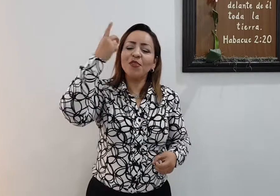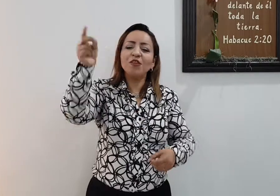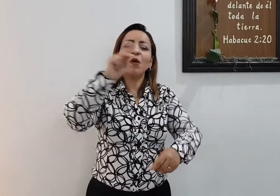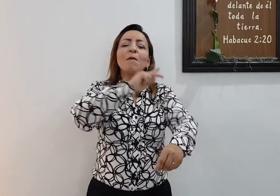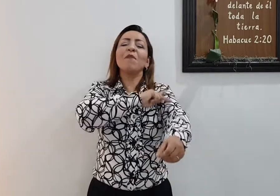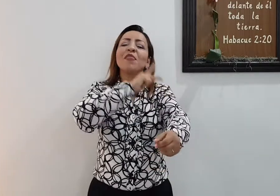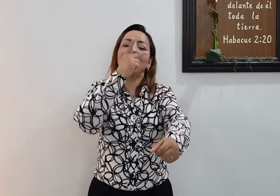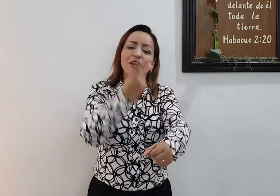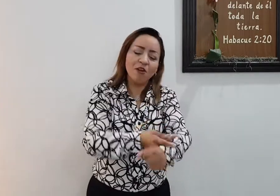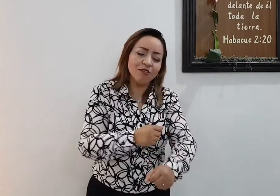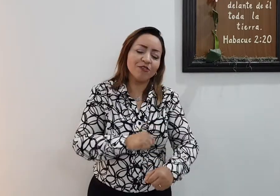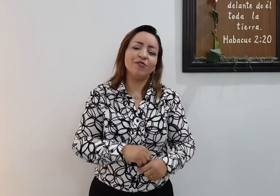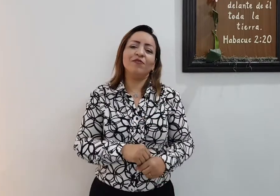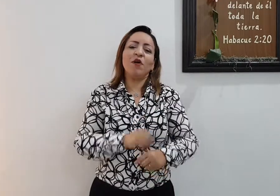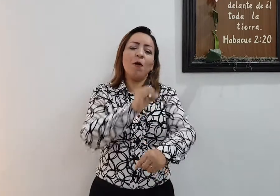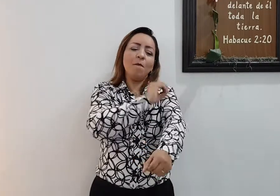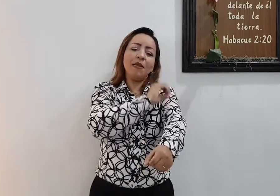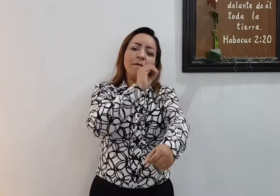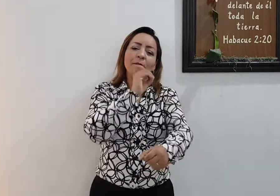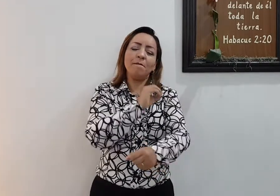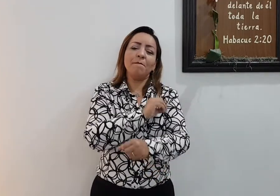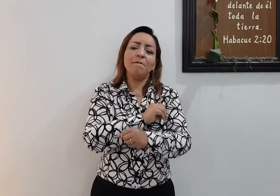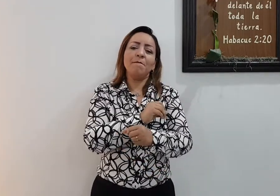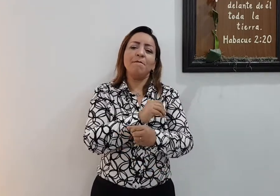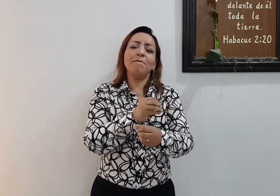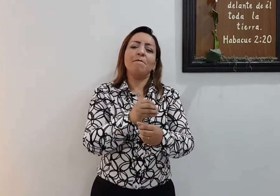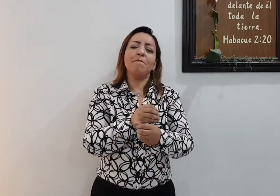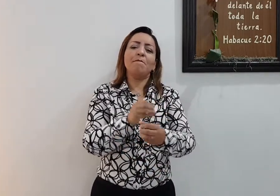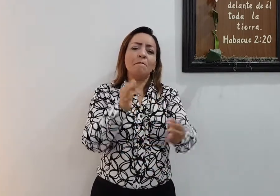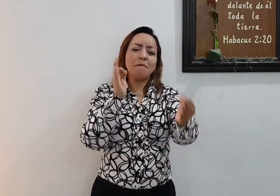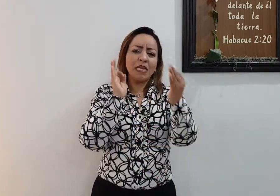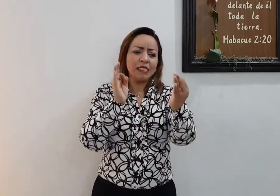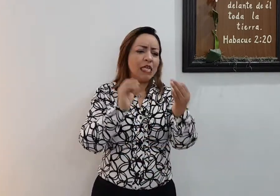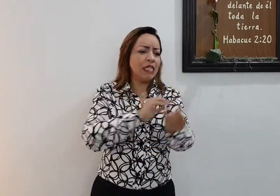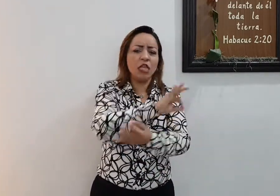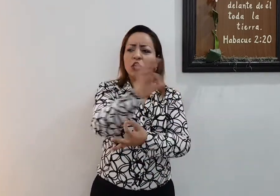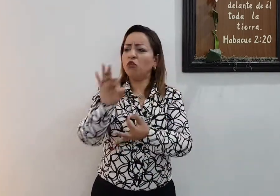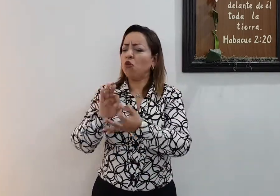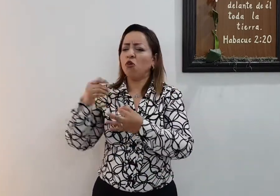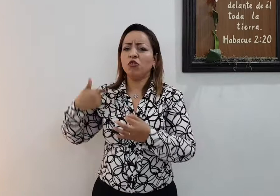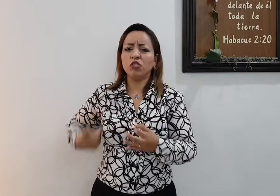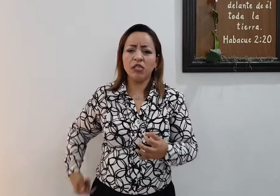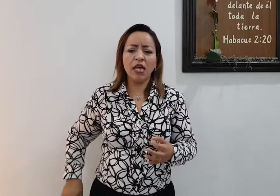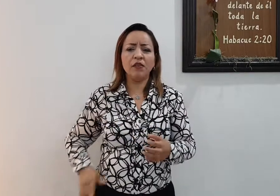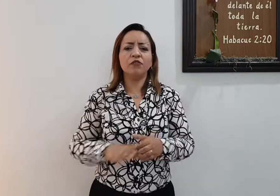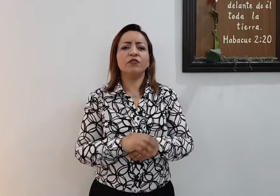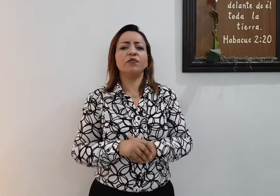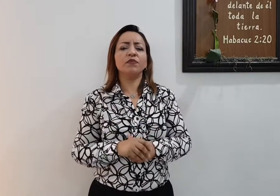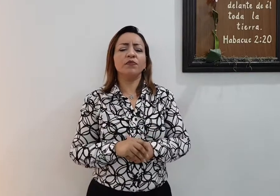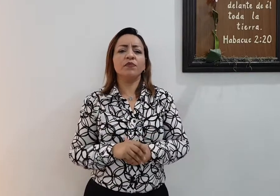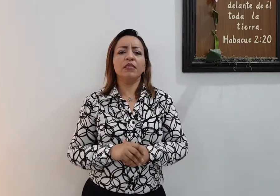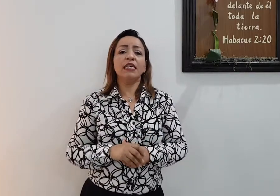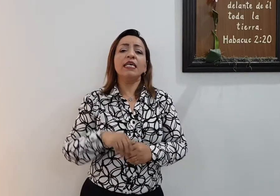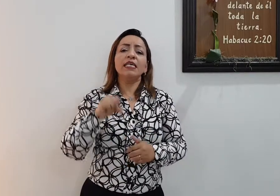omnisciente, omnipresente y va más allá de lo que nosotros pedimos o entendemos. Así que si usted dice, es que yo no necesito